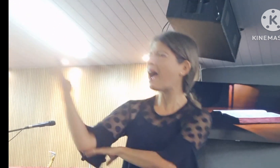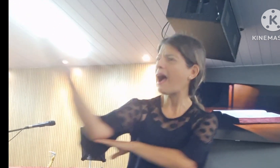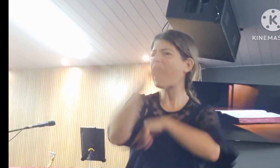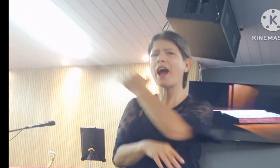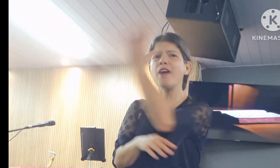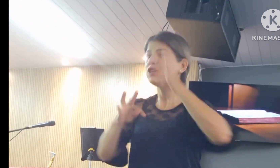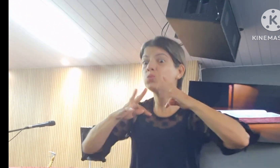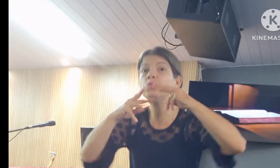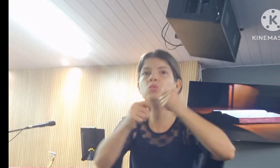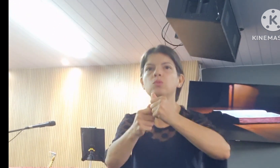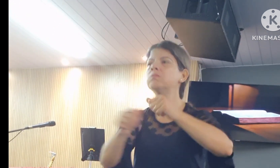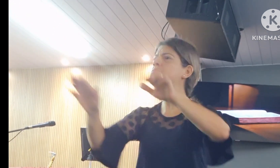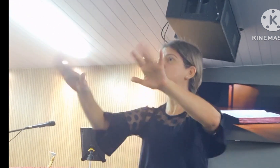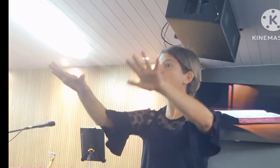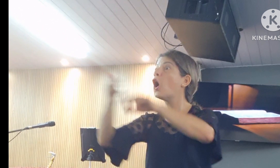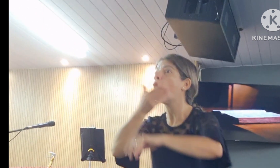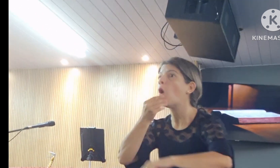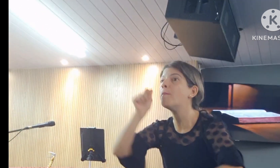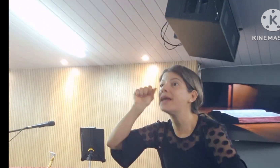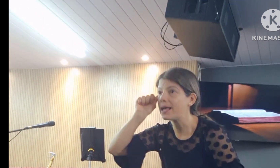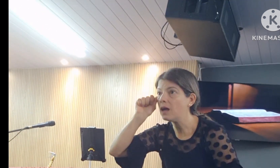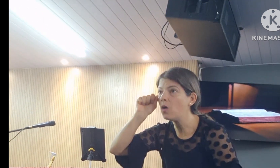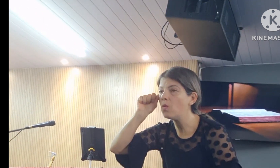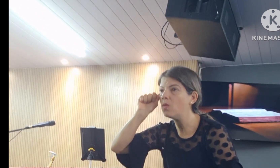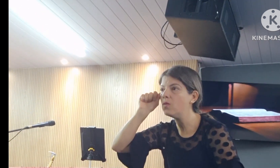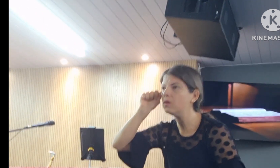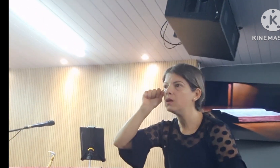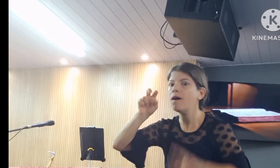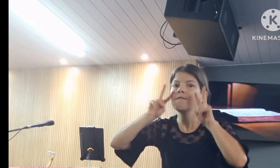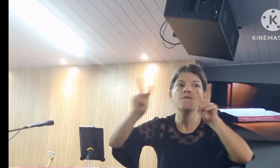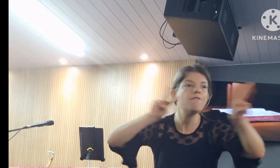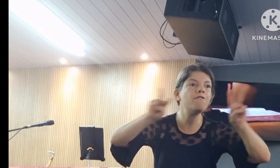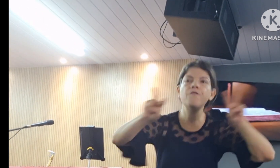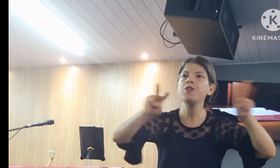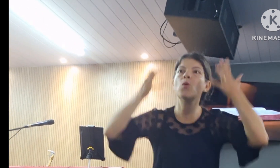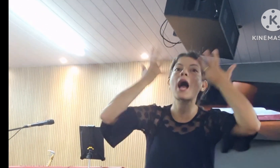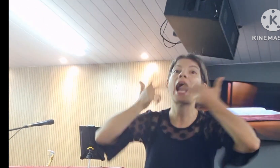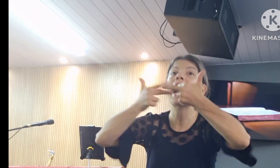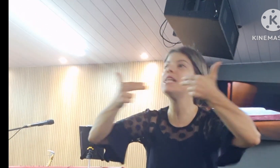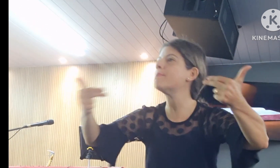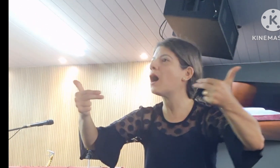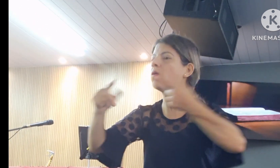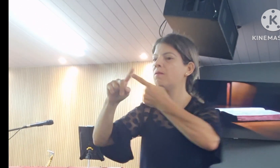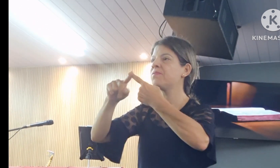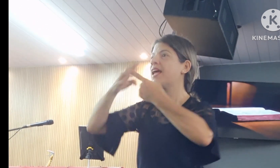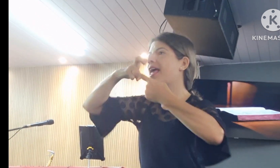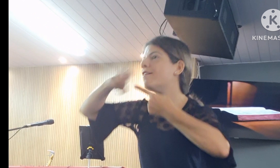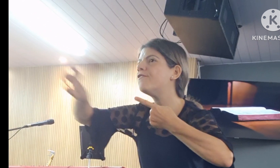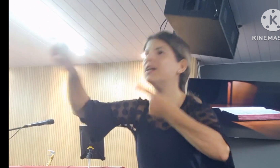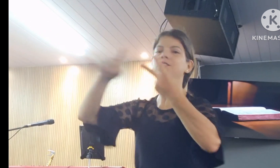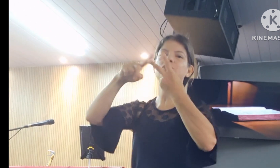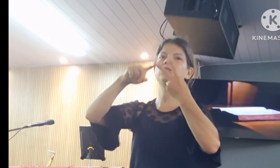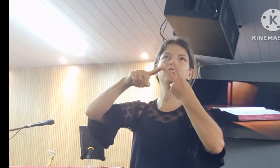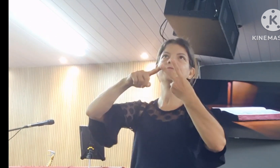Outra coisa assim, como que Adão deu nome para todos os animais? Os animais não vieram até ele. Ele tinha que olhar os